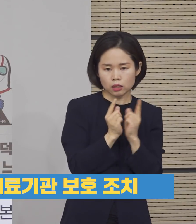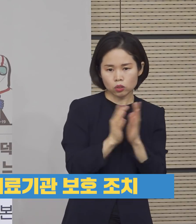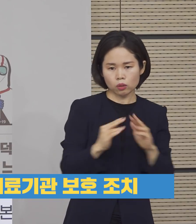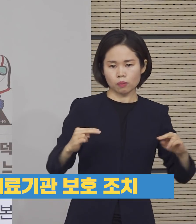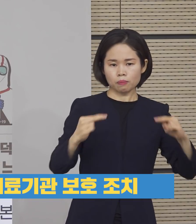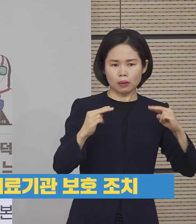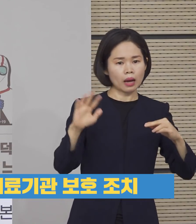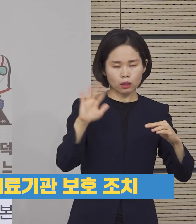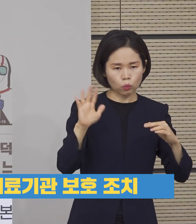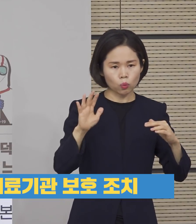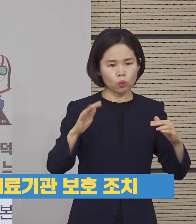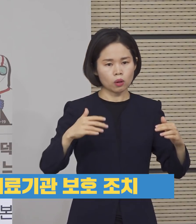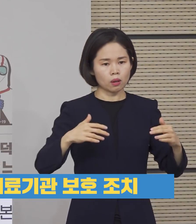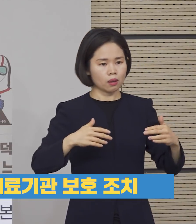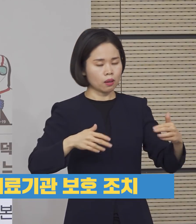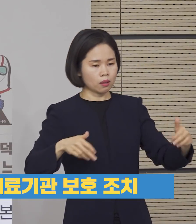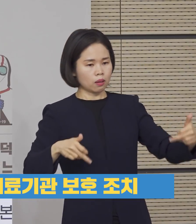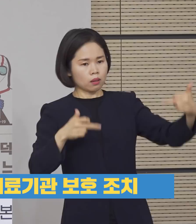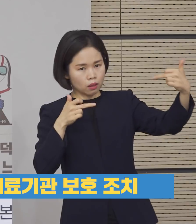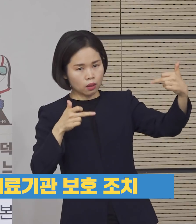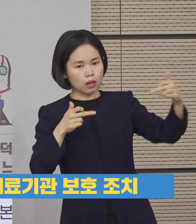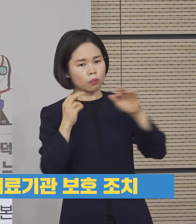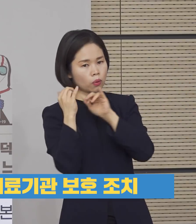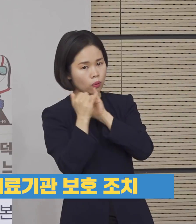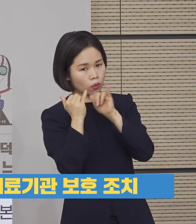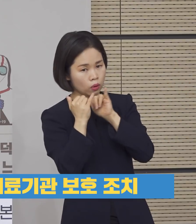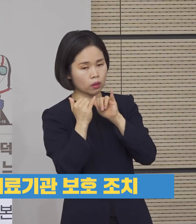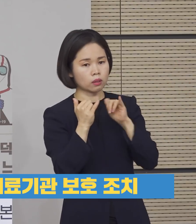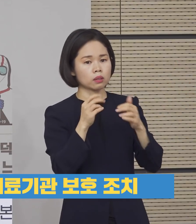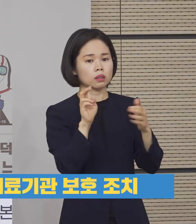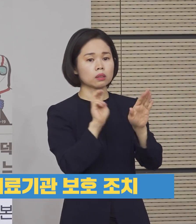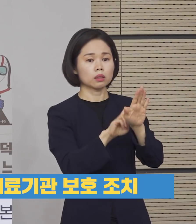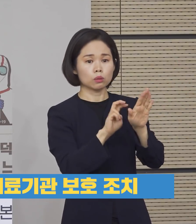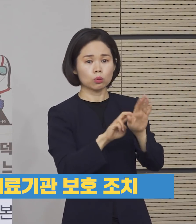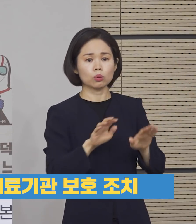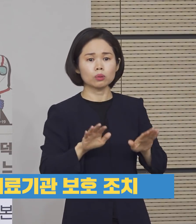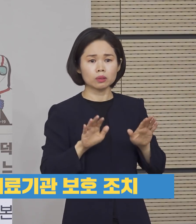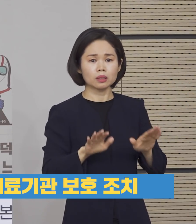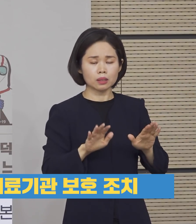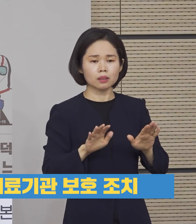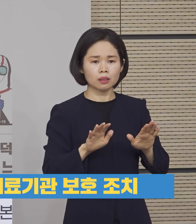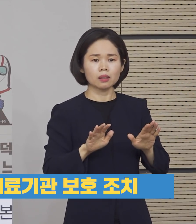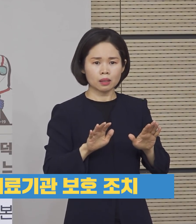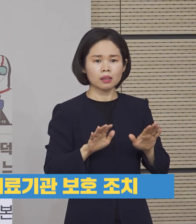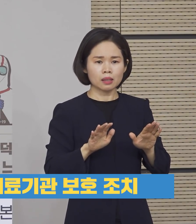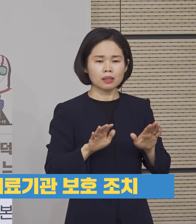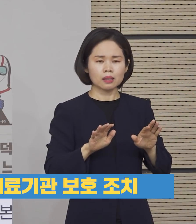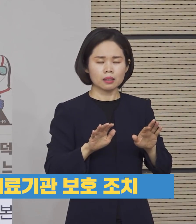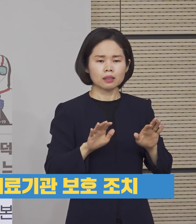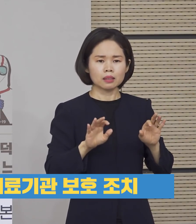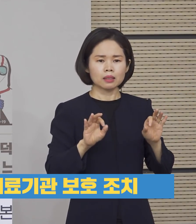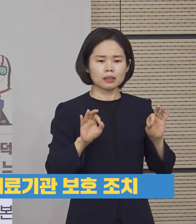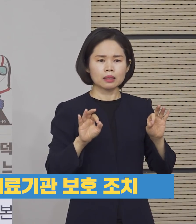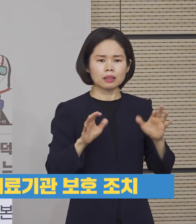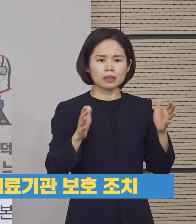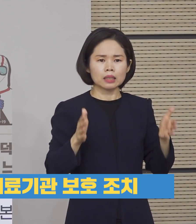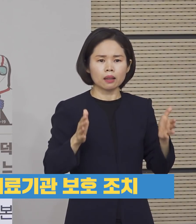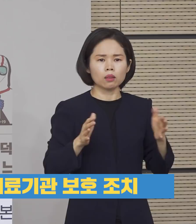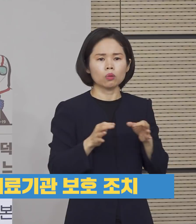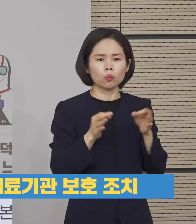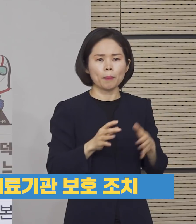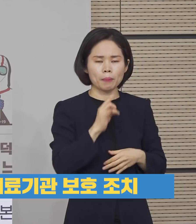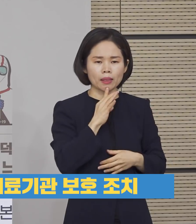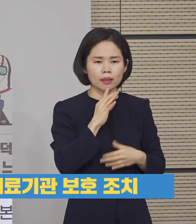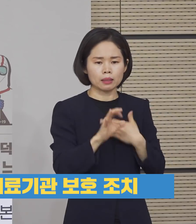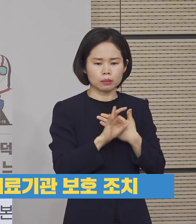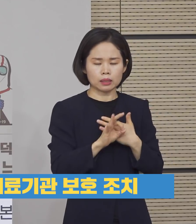비대면의 이런 온라인 방식의 진료는 지금 한시적으로 진행을 하고